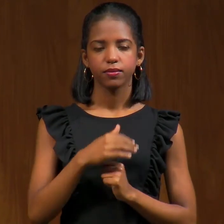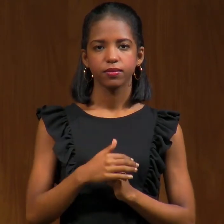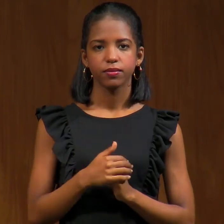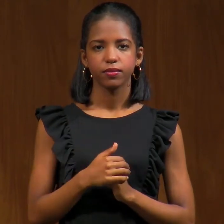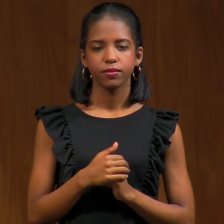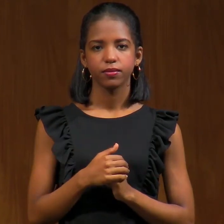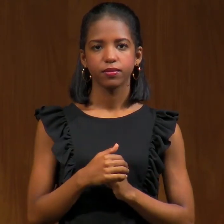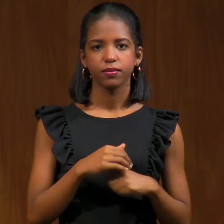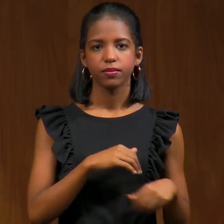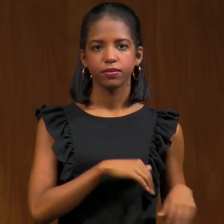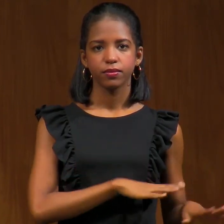Hawái,